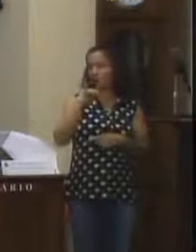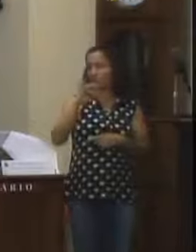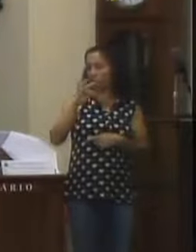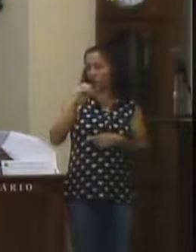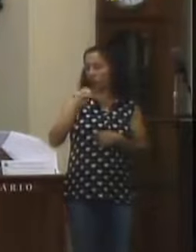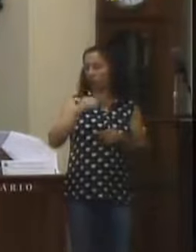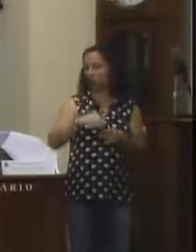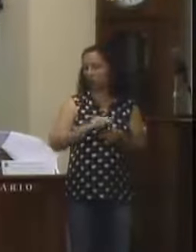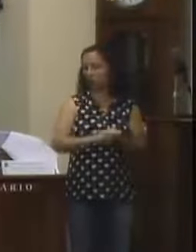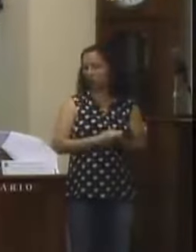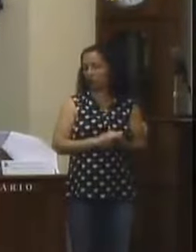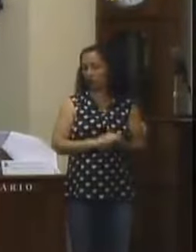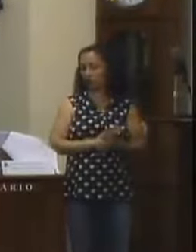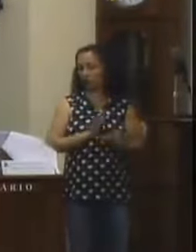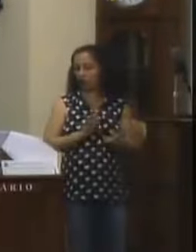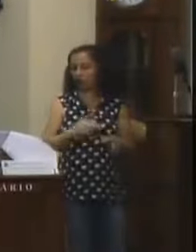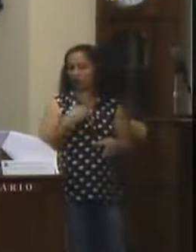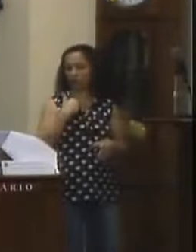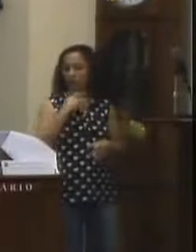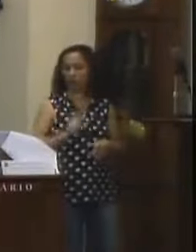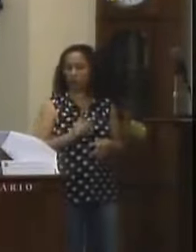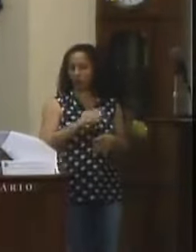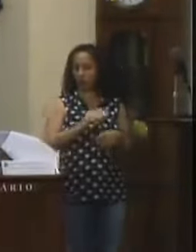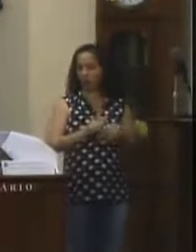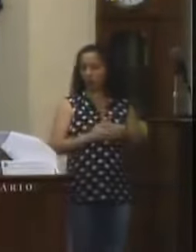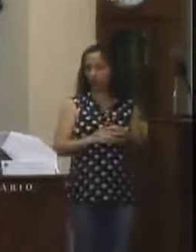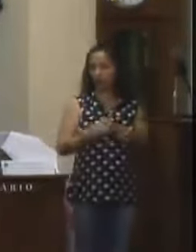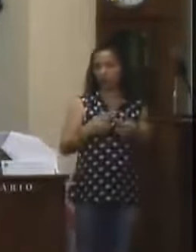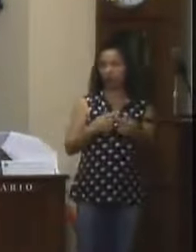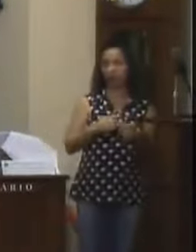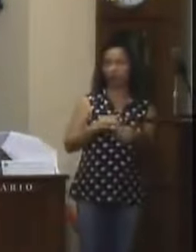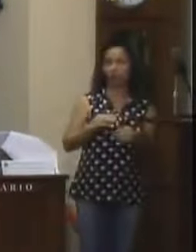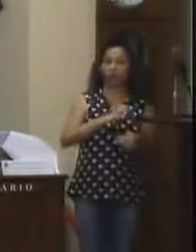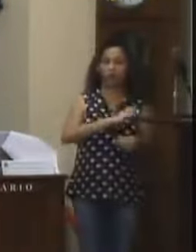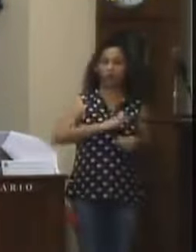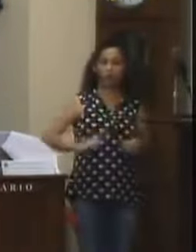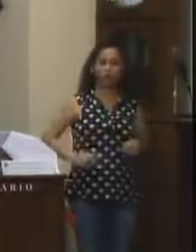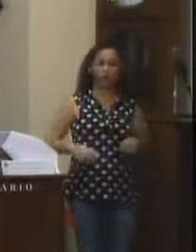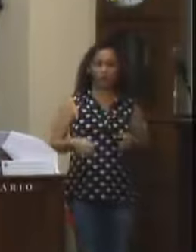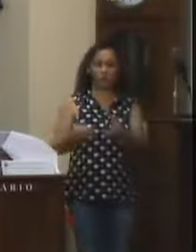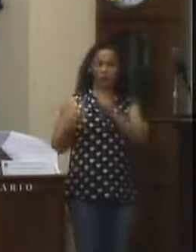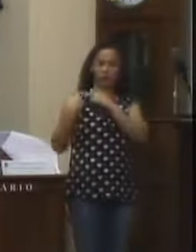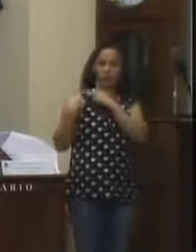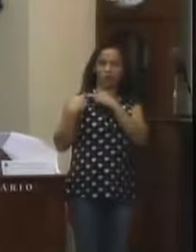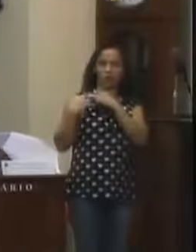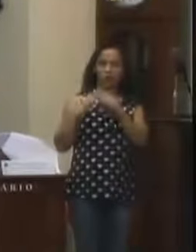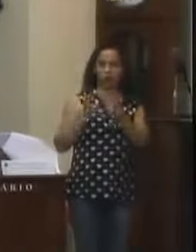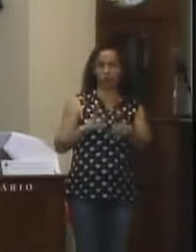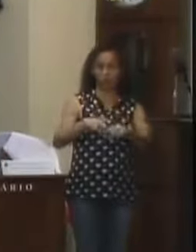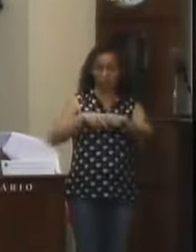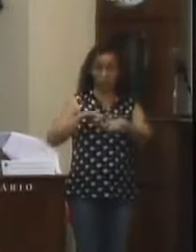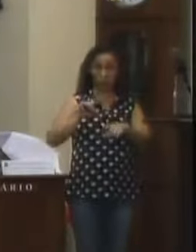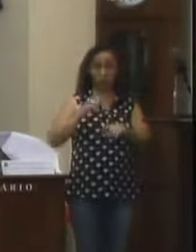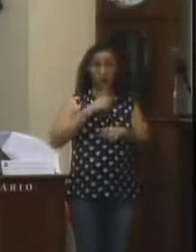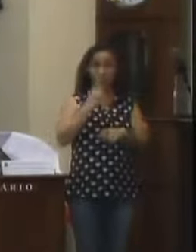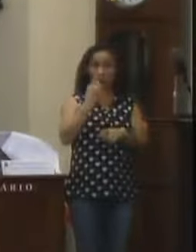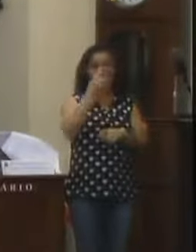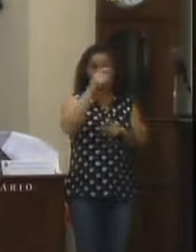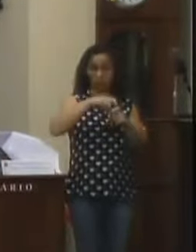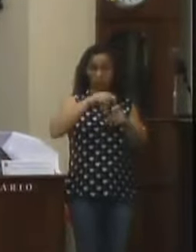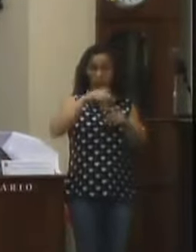materialmente inconstitucional, vendo obstáculo para a continuidade da tramitação. É o parecer, salvo melhor juízo. Voto. Pelo